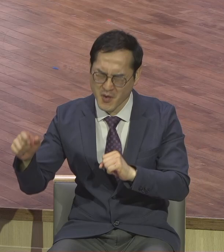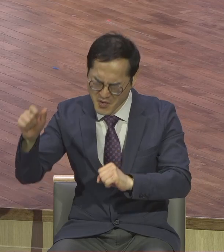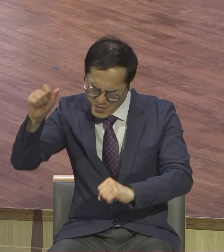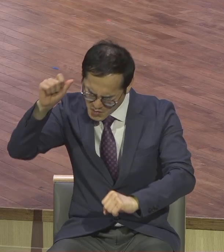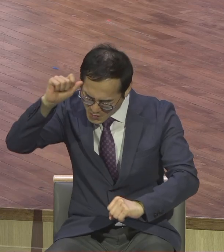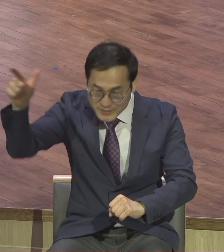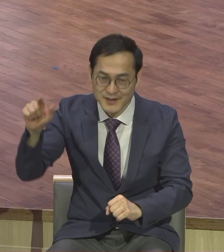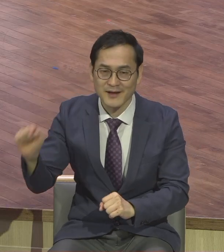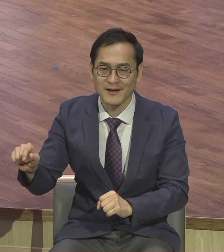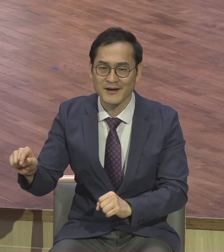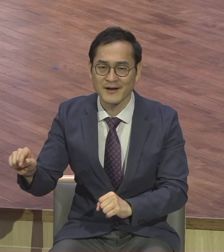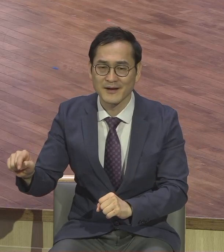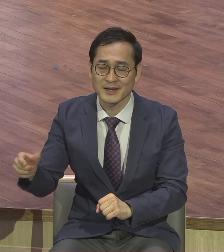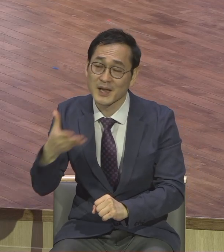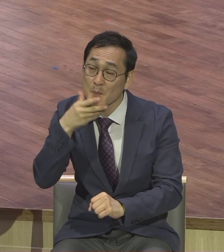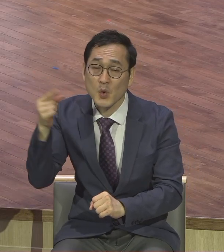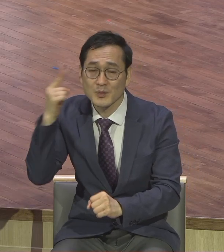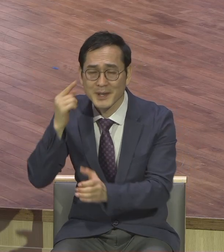그 복음의 비밀.